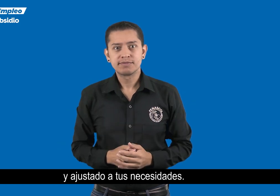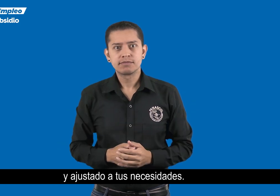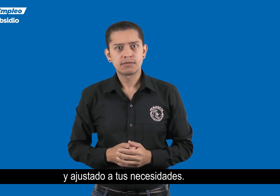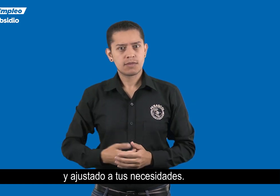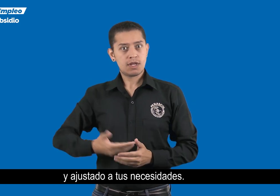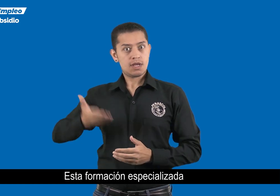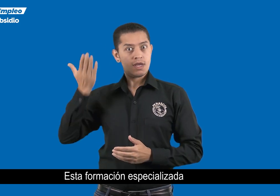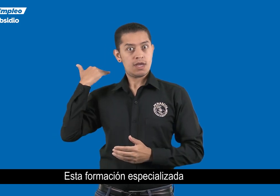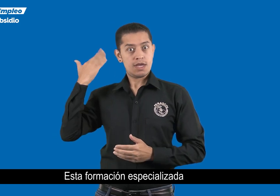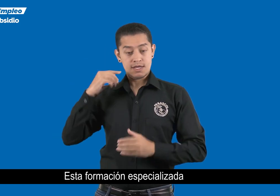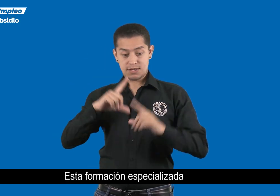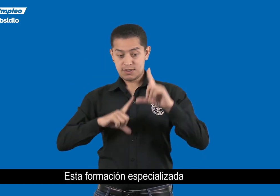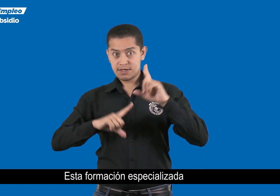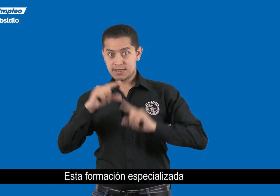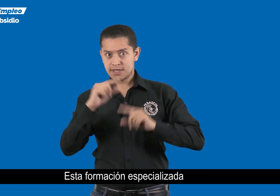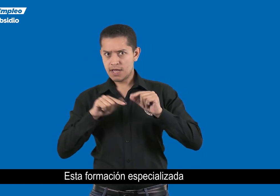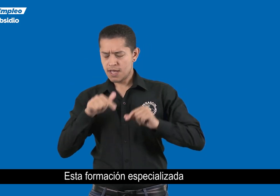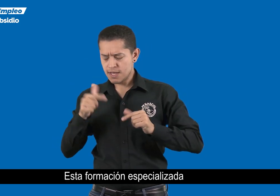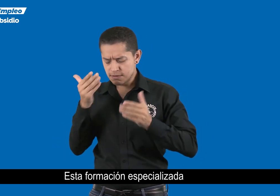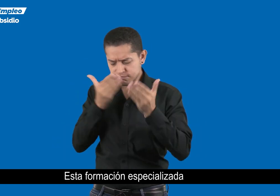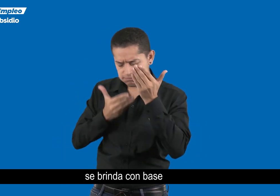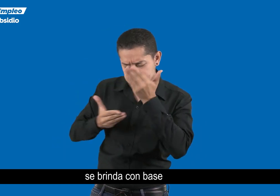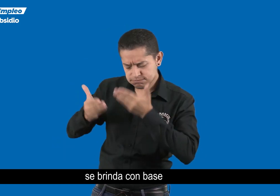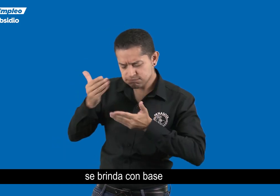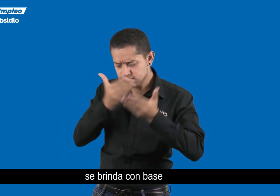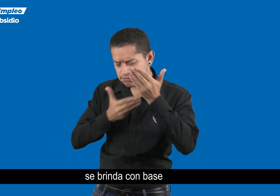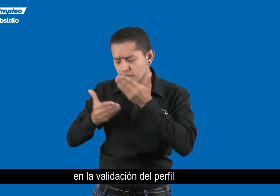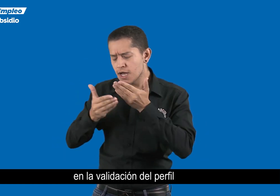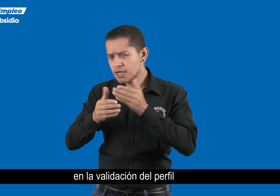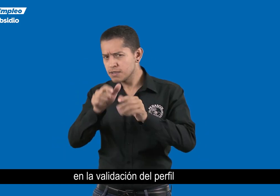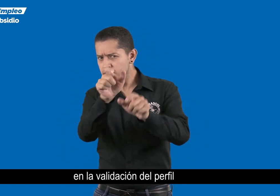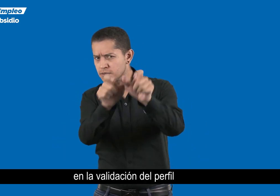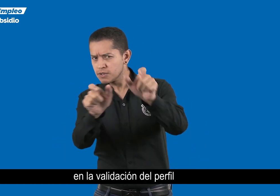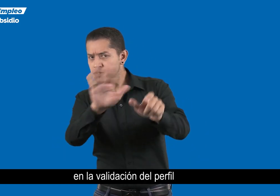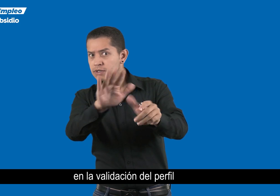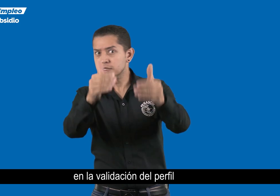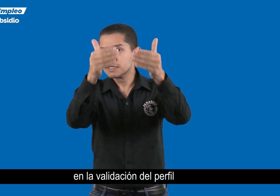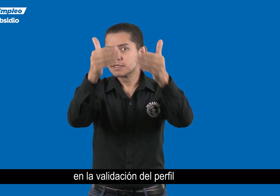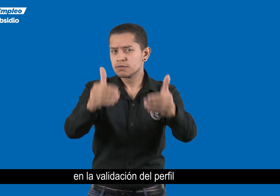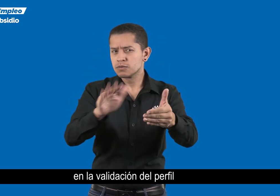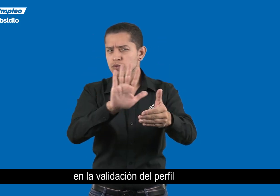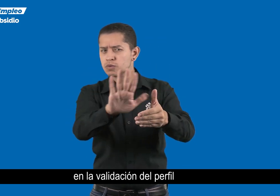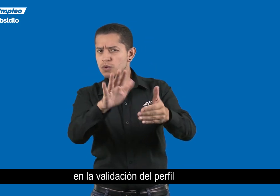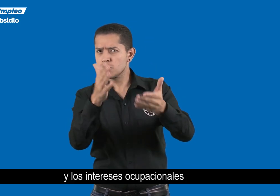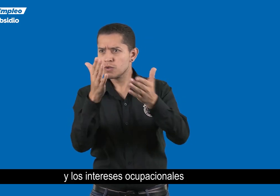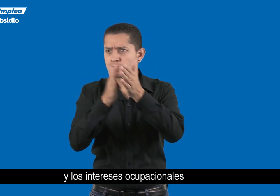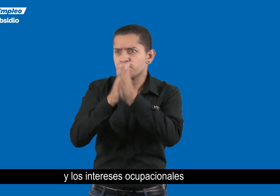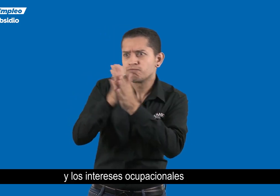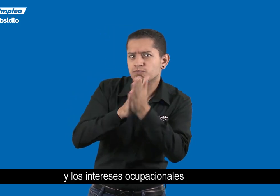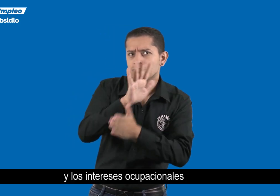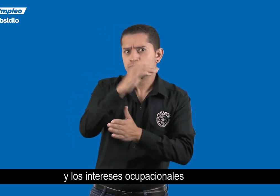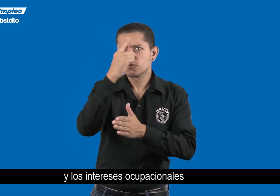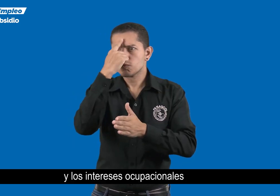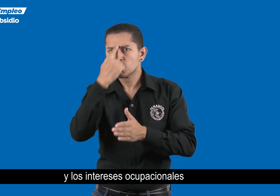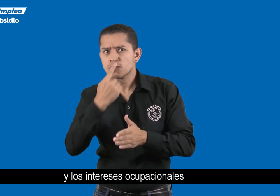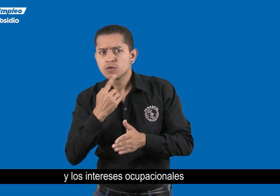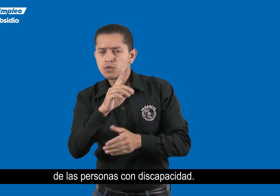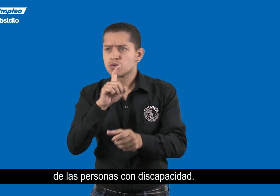Esta formación especializada se brinda con base en la validación del perfil y los intereses ocupacionales de las